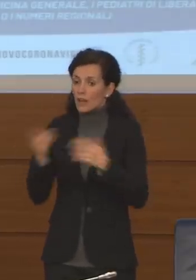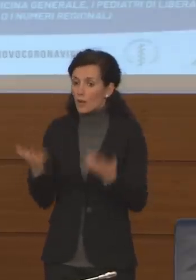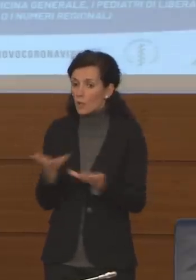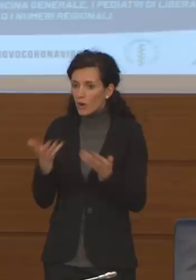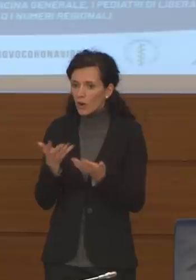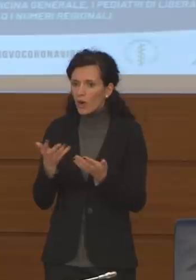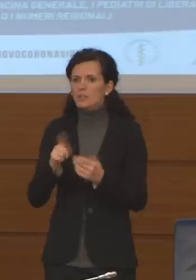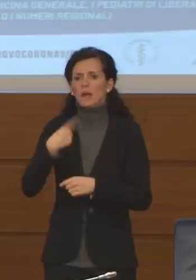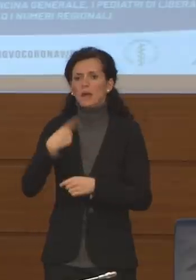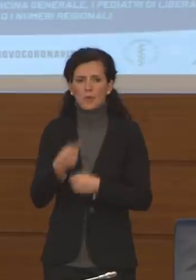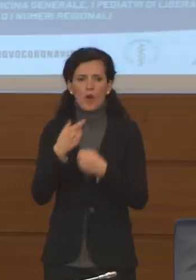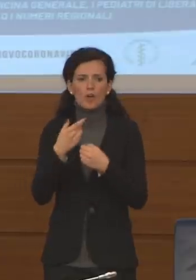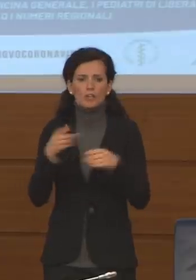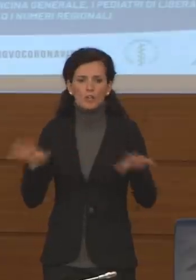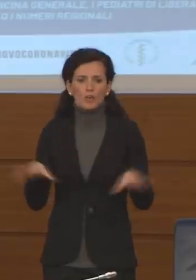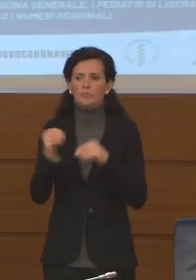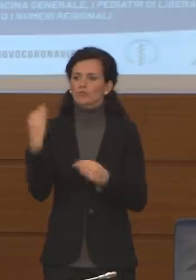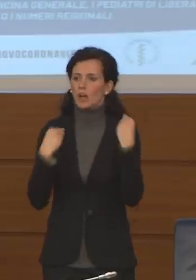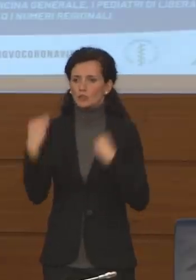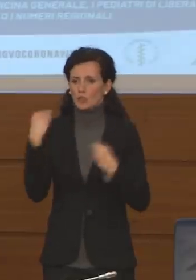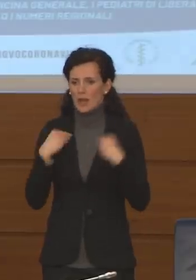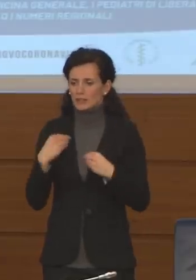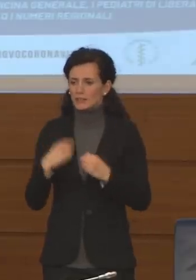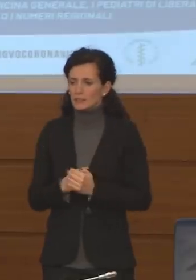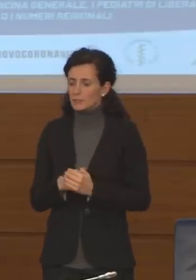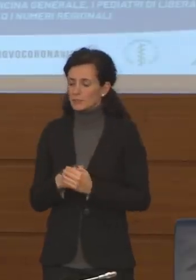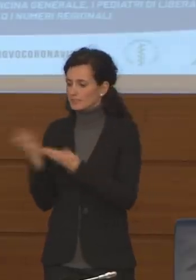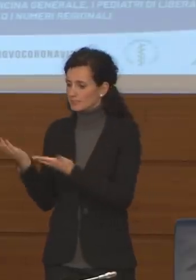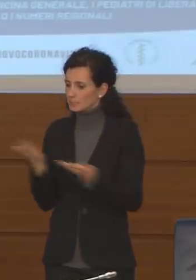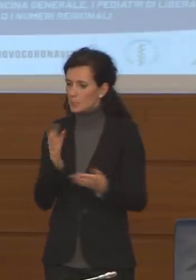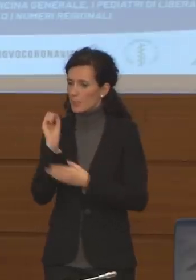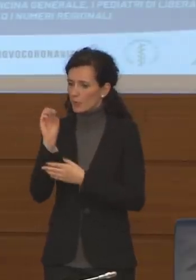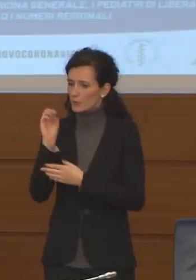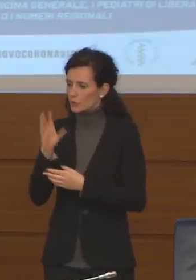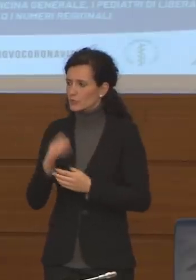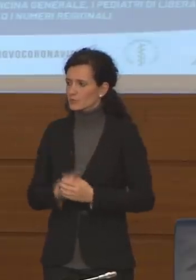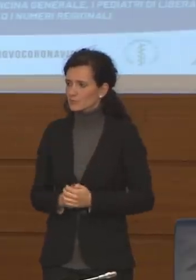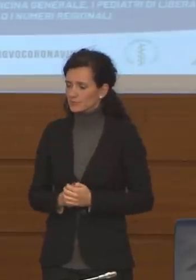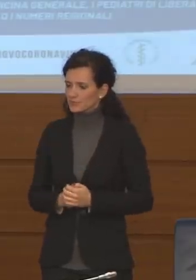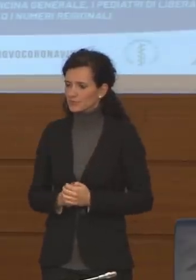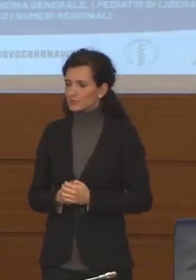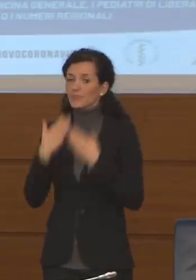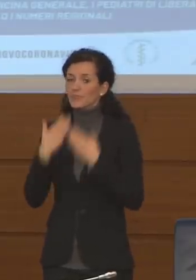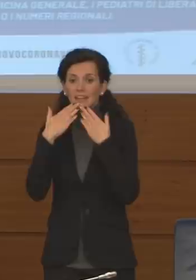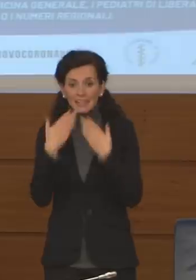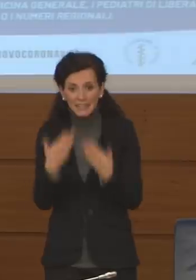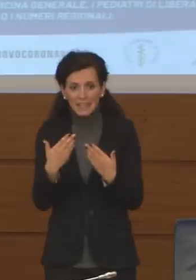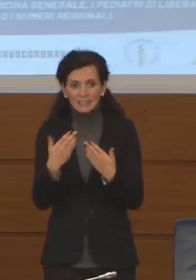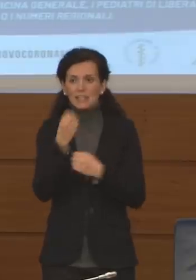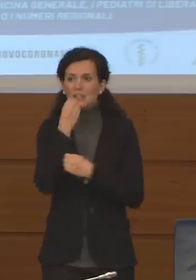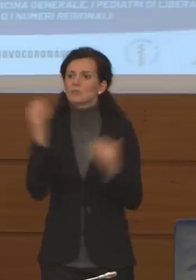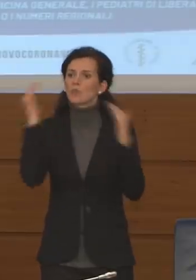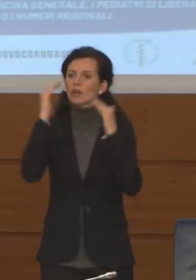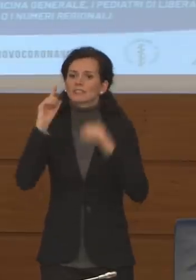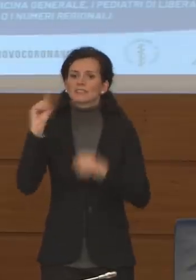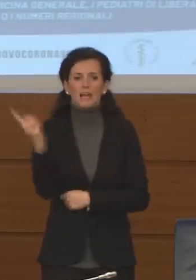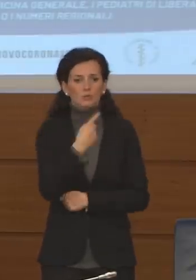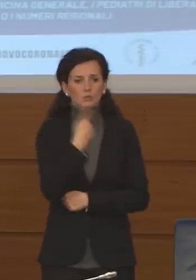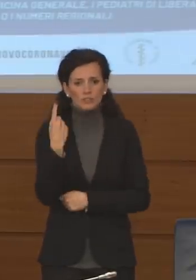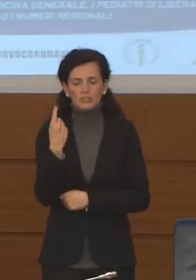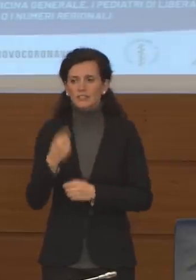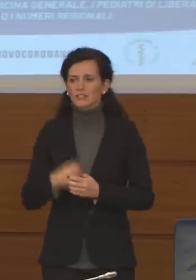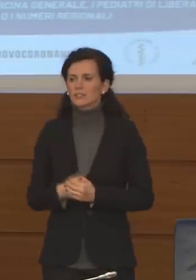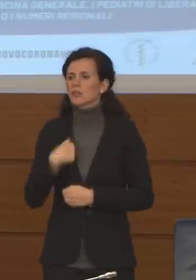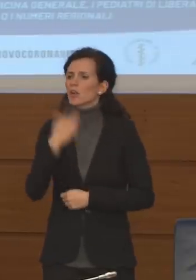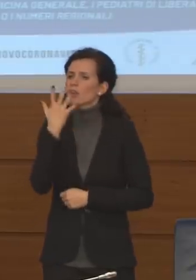apriamo alle vostre domande prego professori grazie e buona serata a tutti io